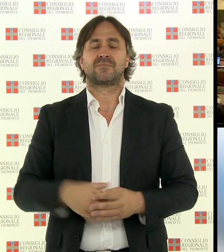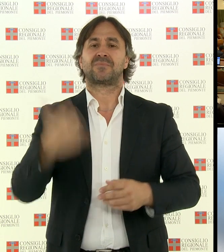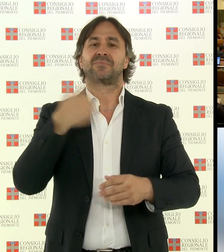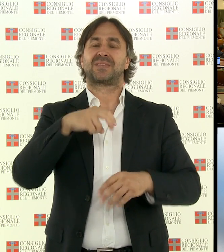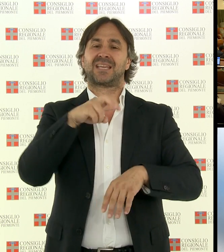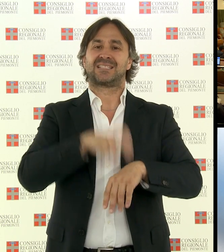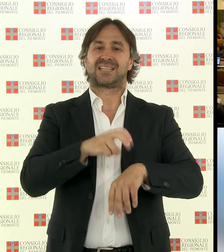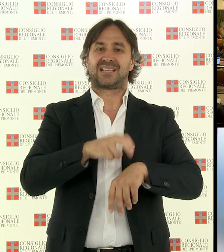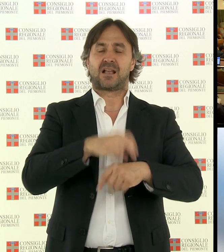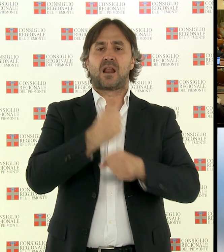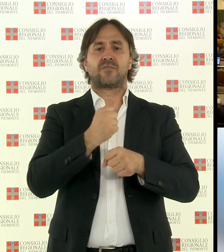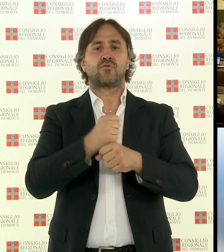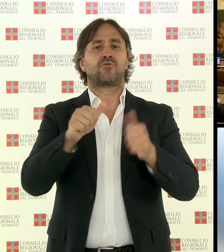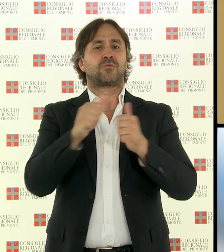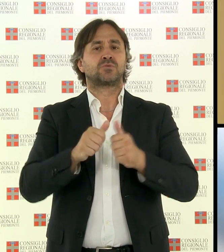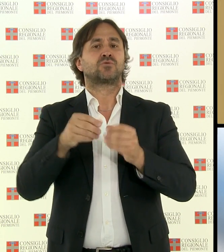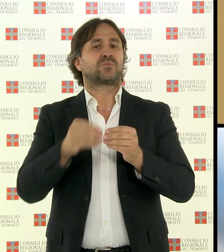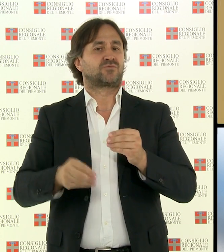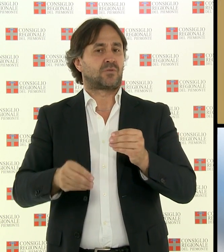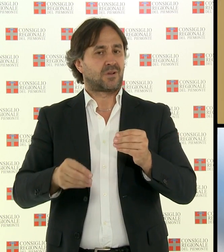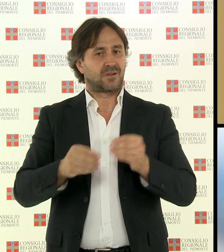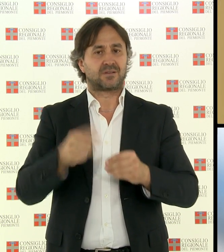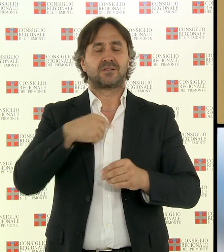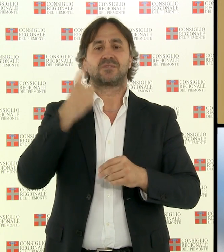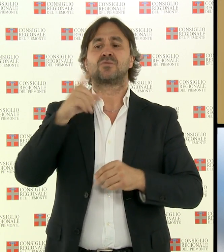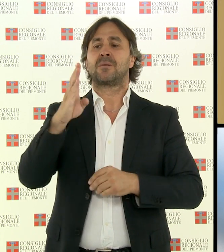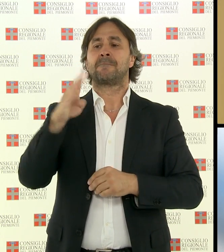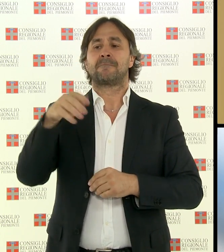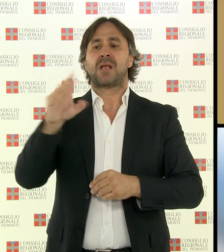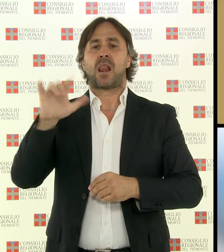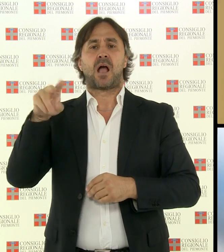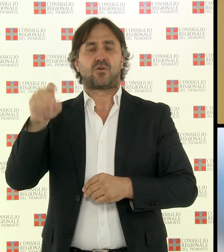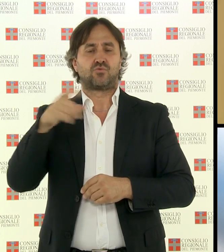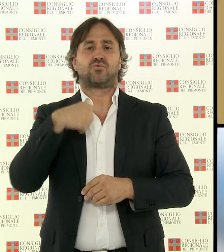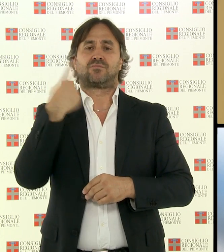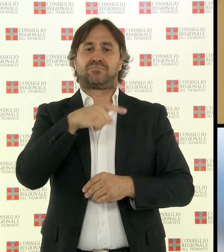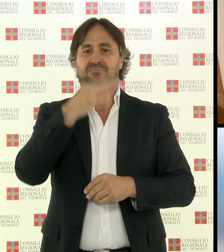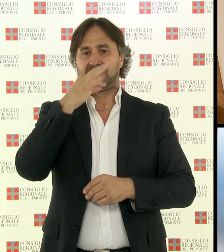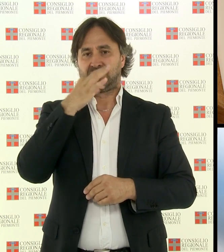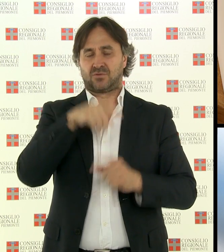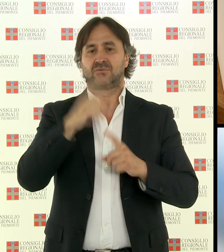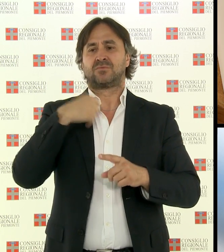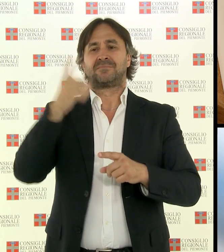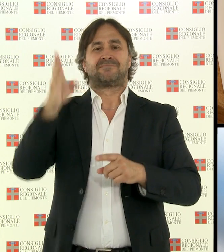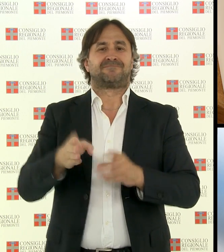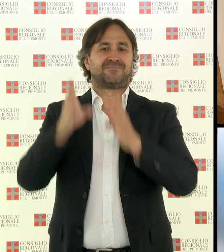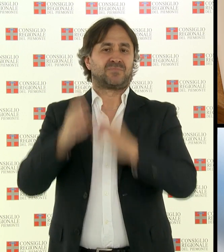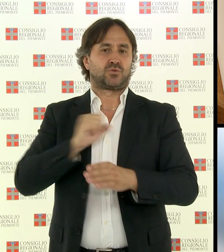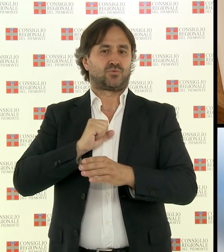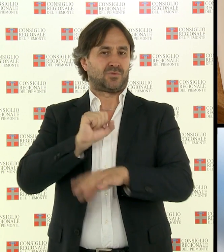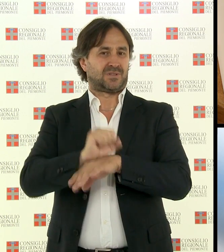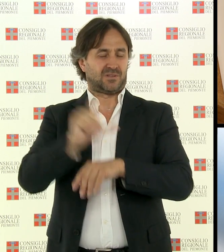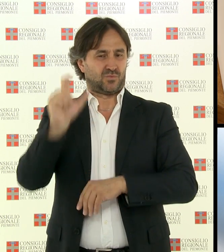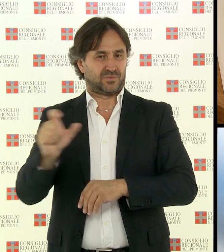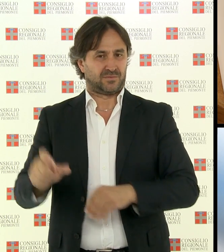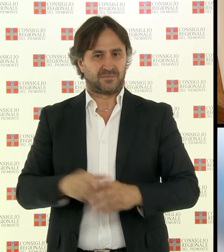Sanità, lavoro e formazione professionale sono stati temi toccati da Bruno Mellano, garante regionale dei detenuti, in occasione della relazione